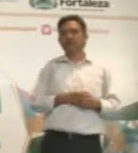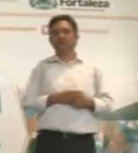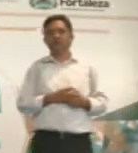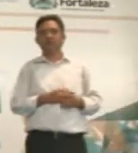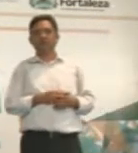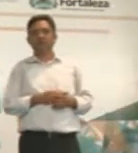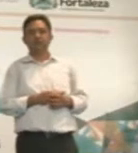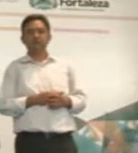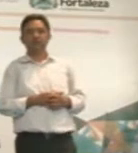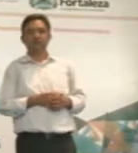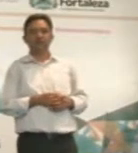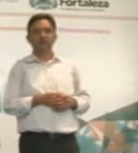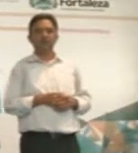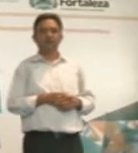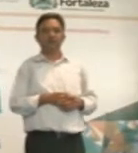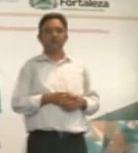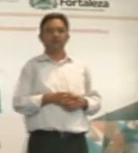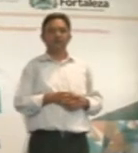Hã?